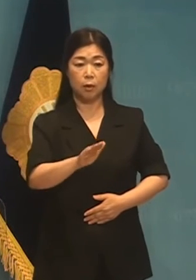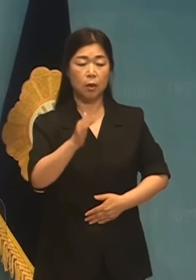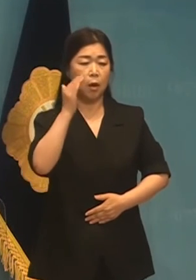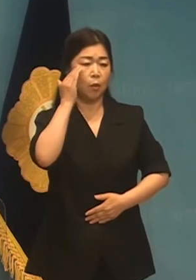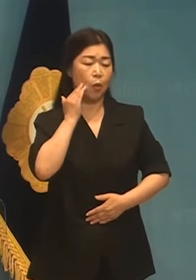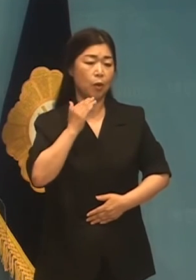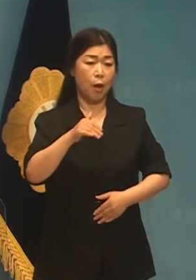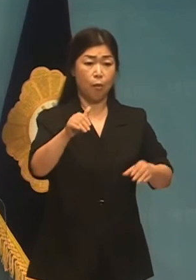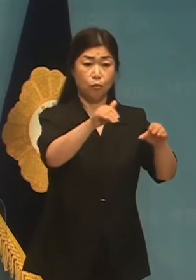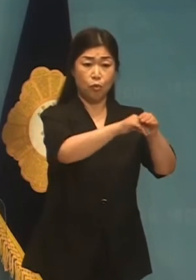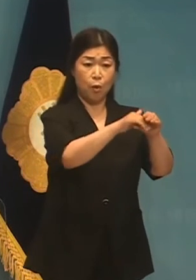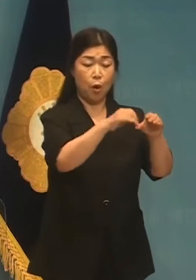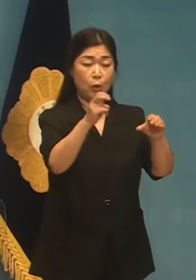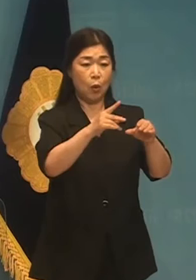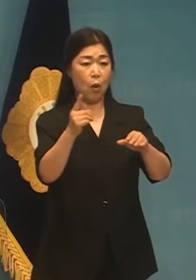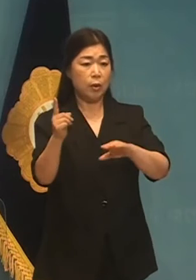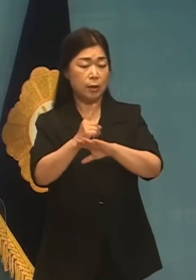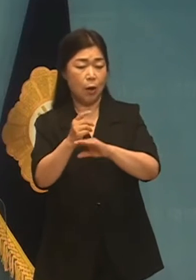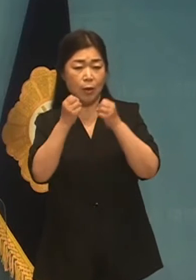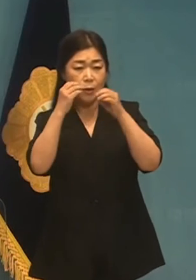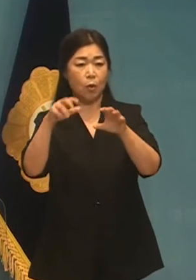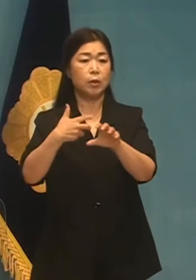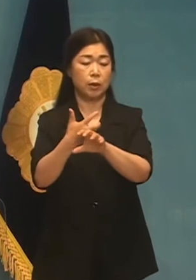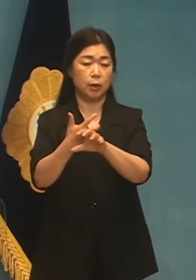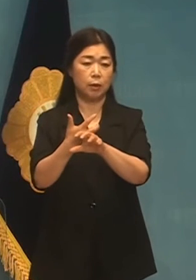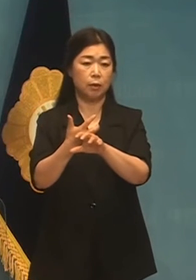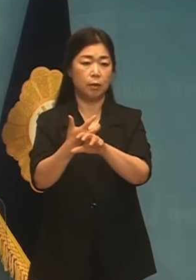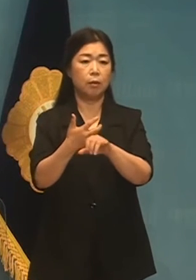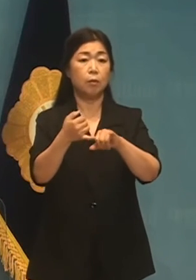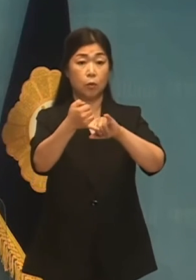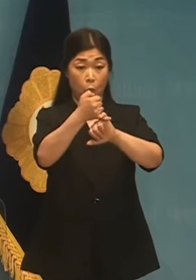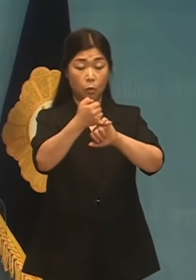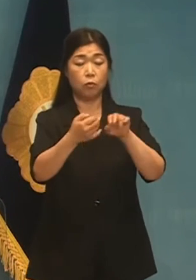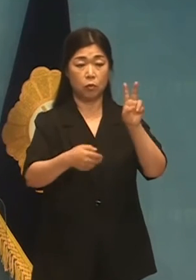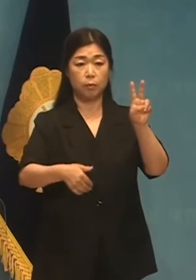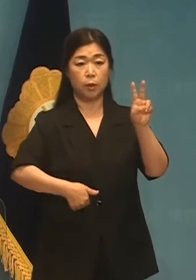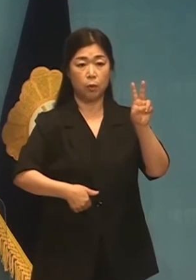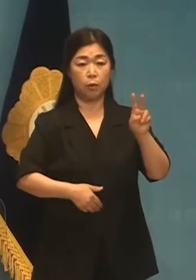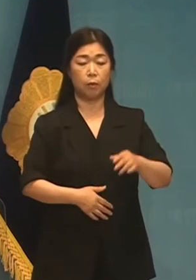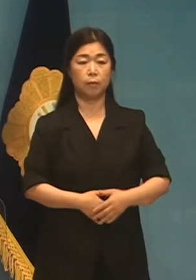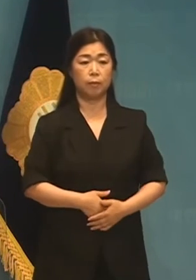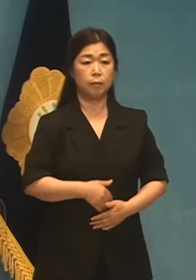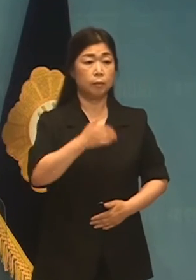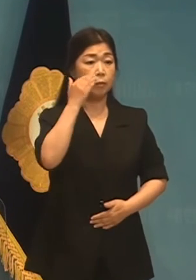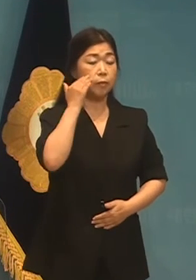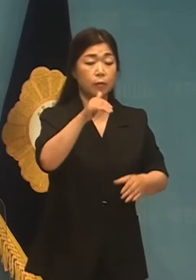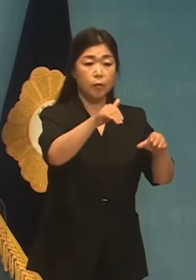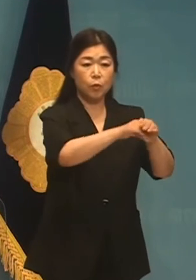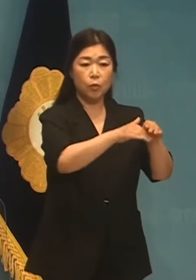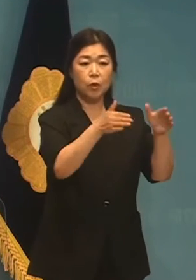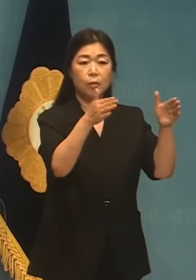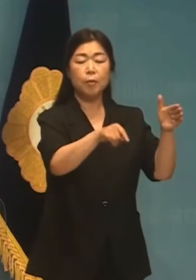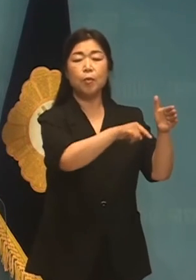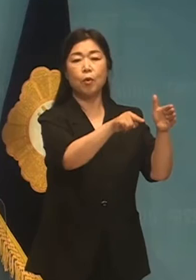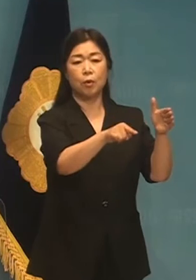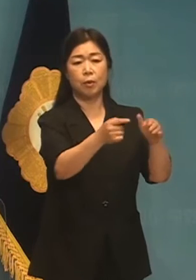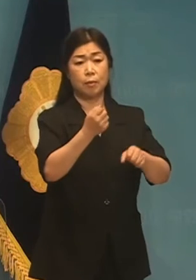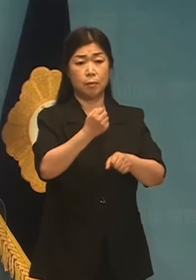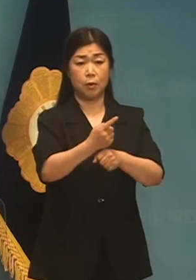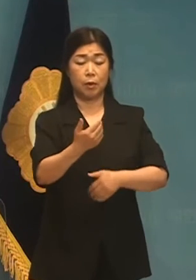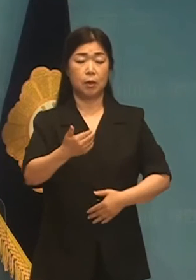녹색 문명과 디지털 혁신에 달려 있습니다. 녹색 문명에 관해서는 이미